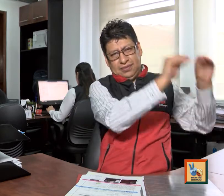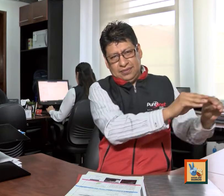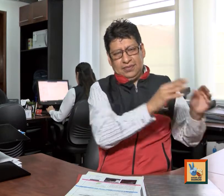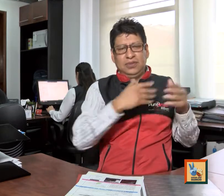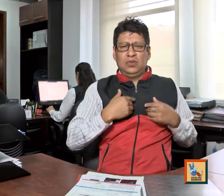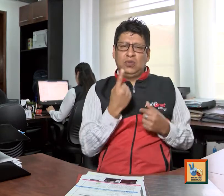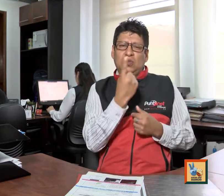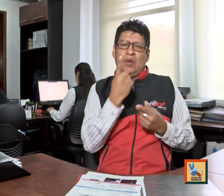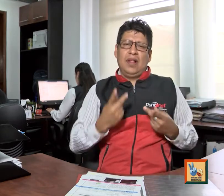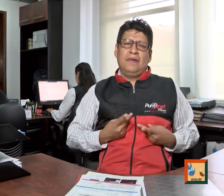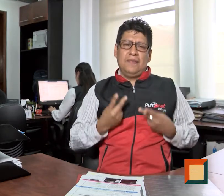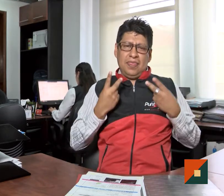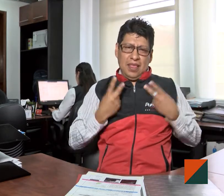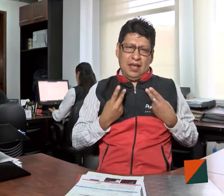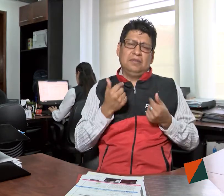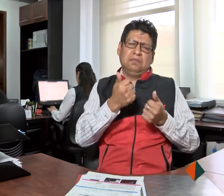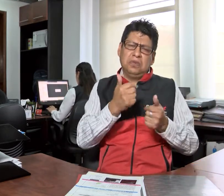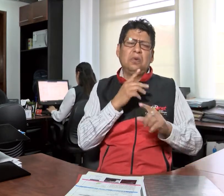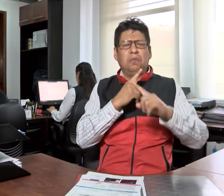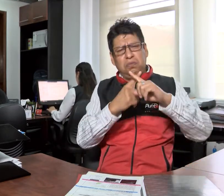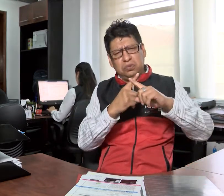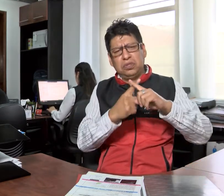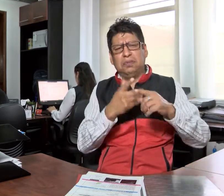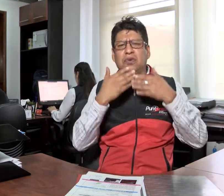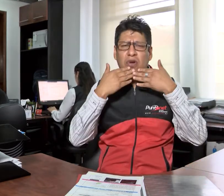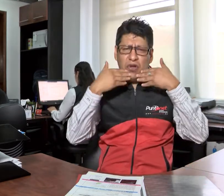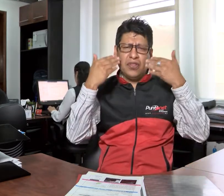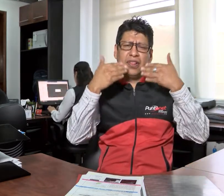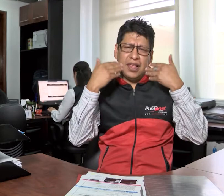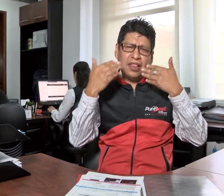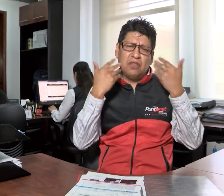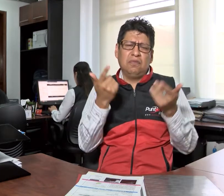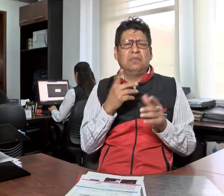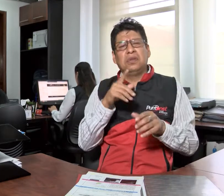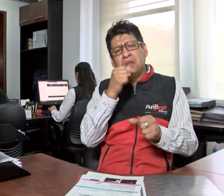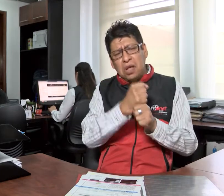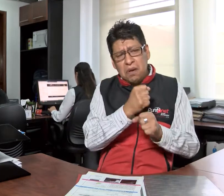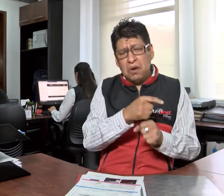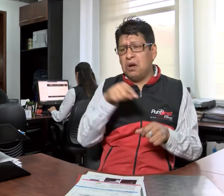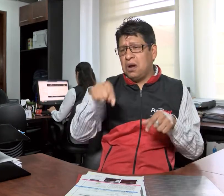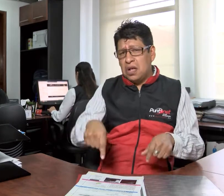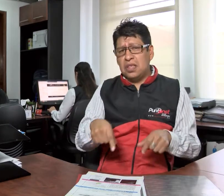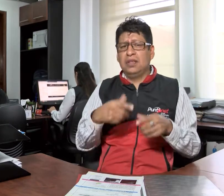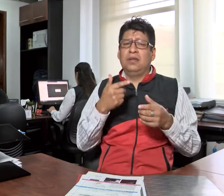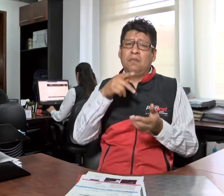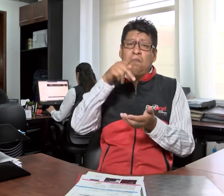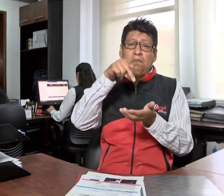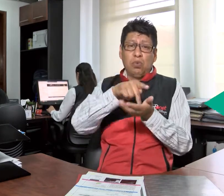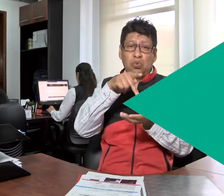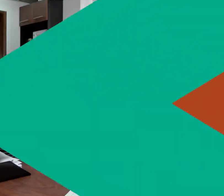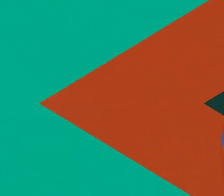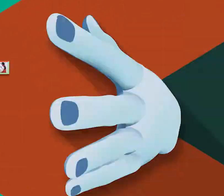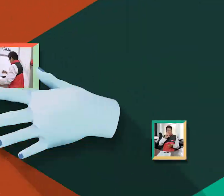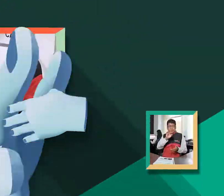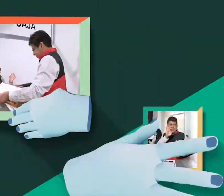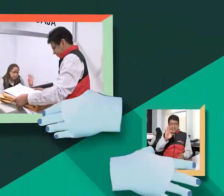yo empecé a vivir solo pero estaba contenta me concentro en trabajar